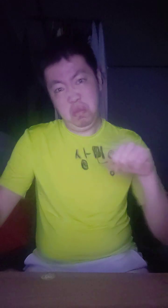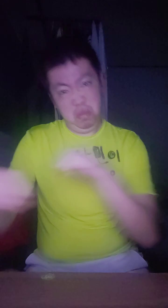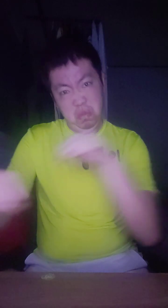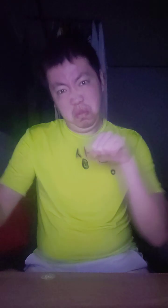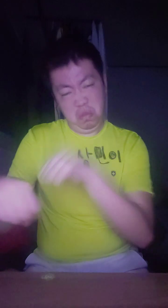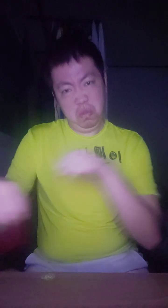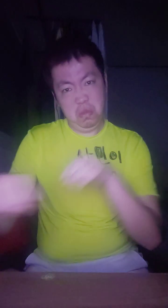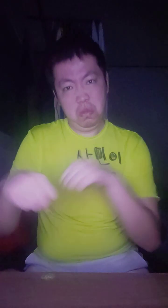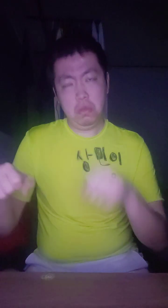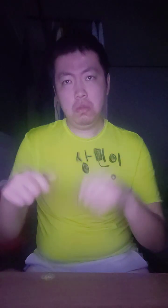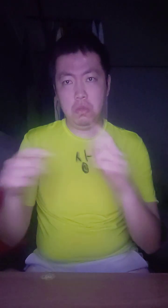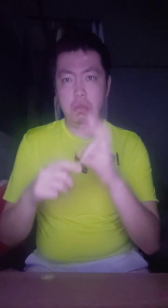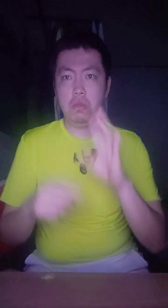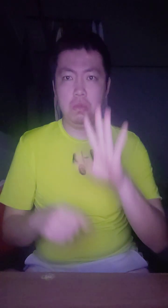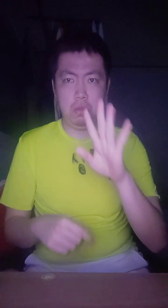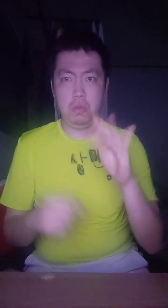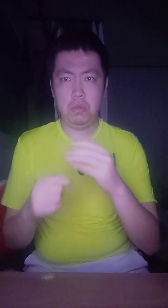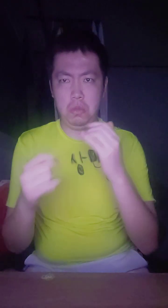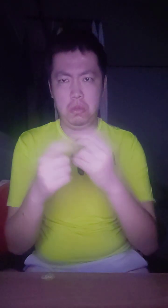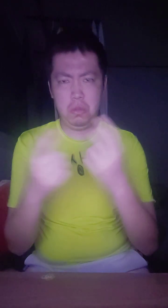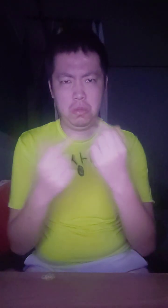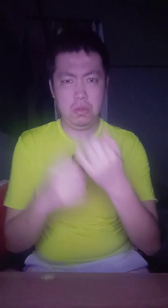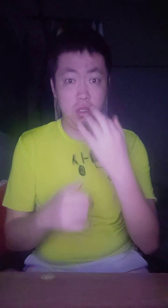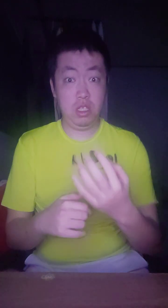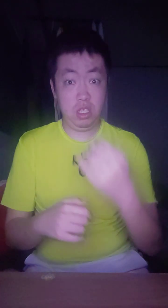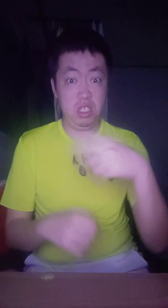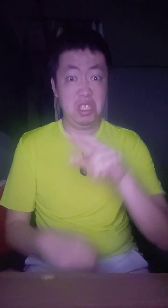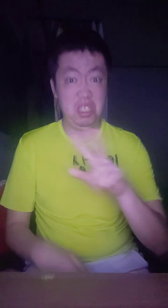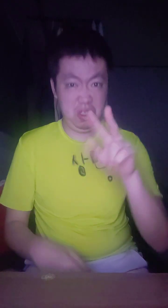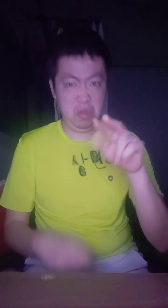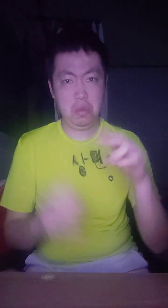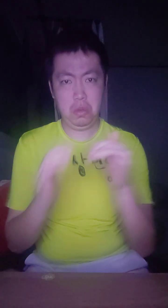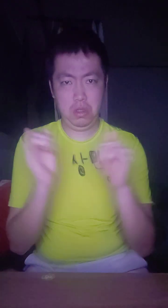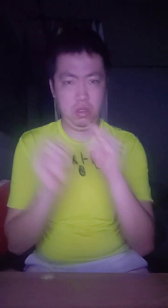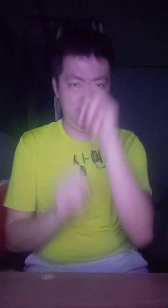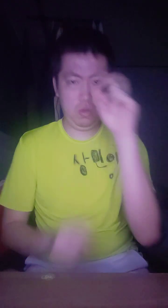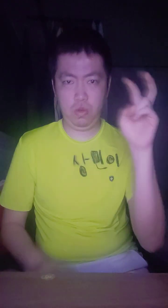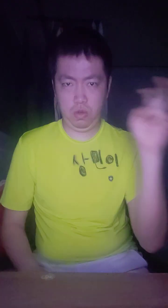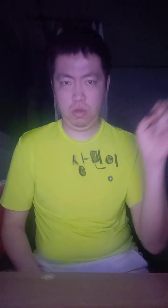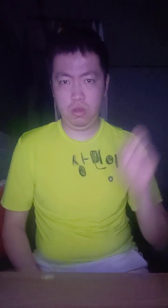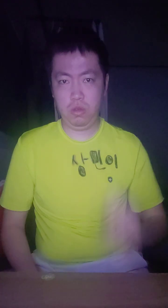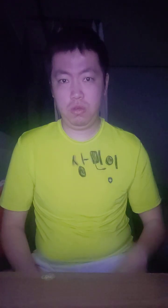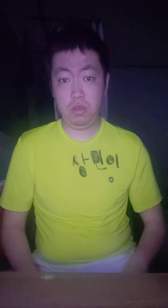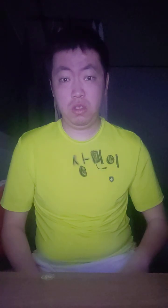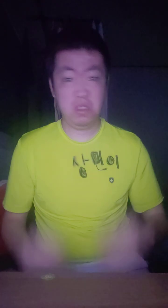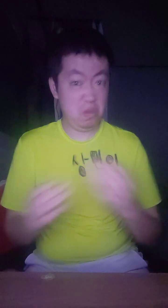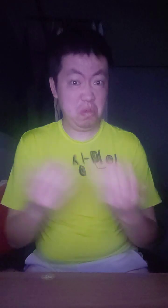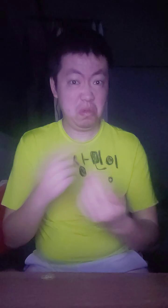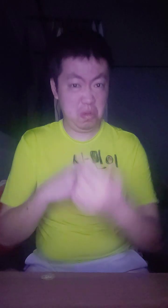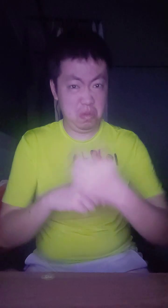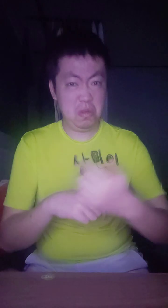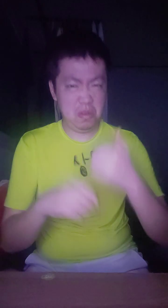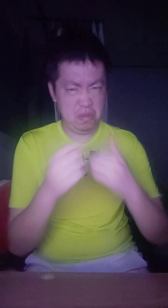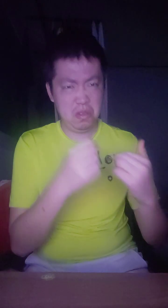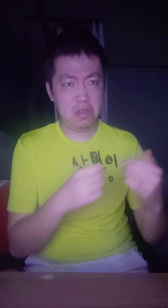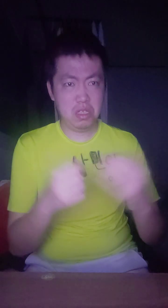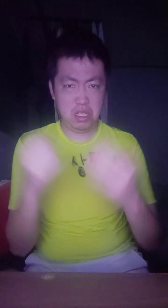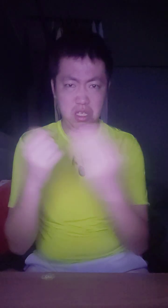올 상반기에만 500건 이상, 하루 평균 3건꼴로 일어났습니다. 이유가 없는 범죄인 만큼 낌새를